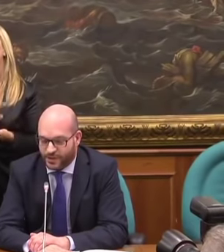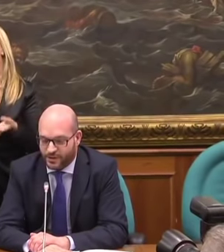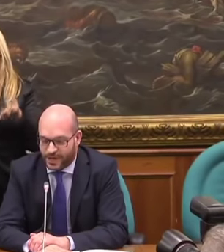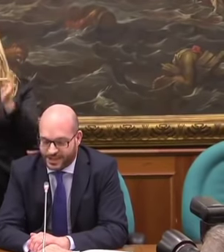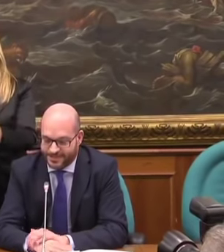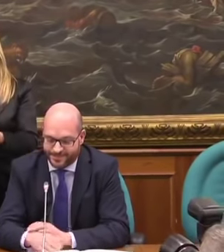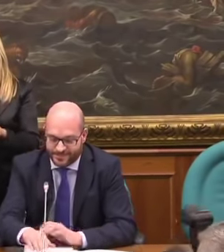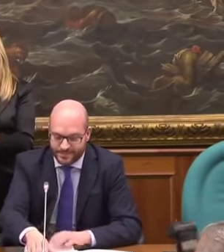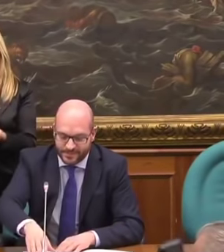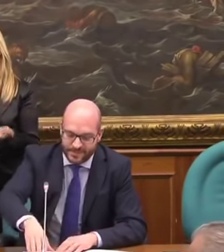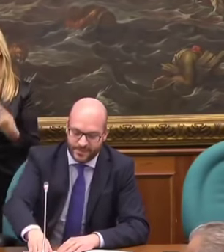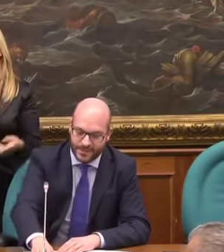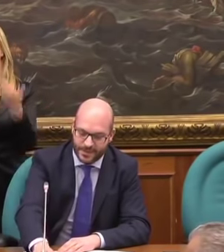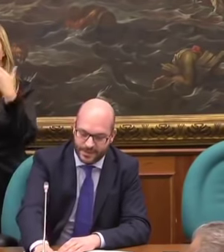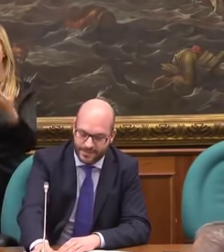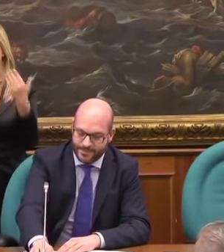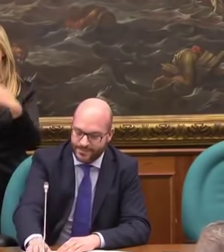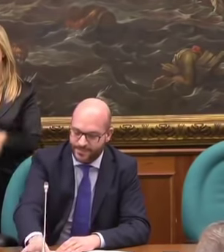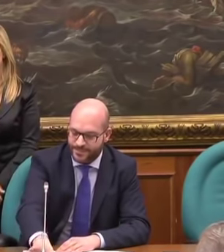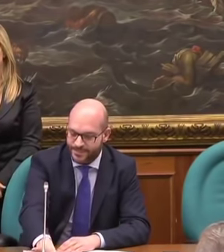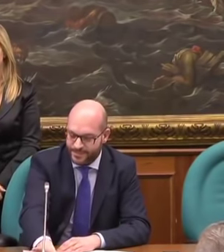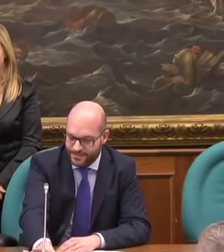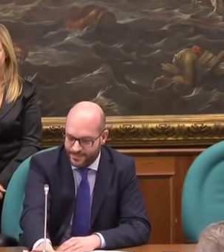questo progetto. Grazie.